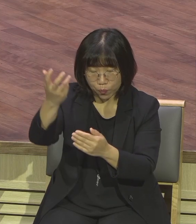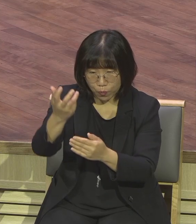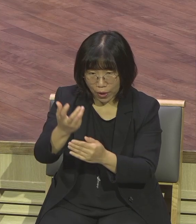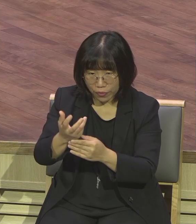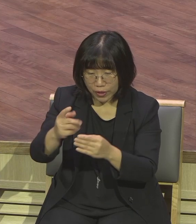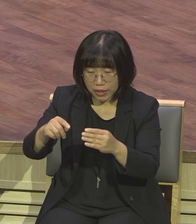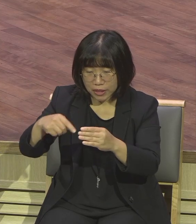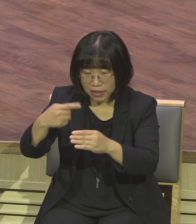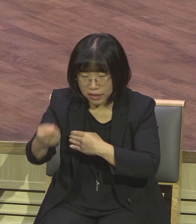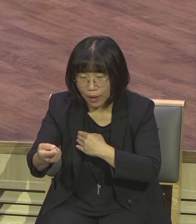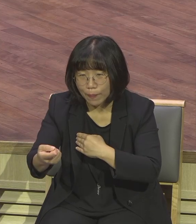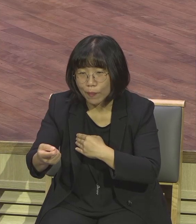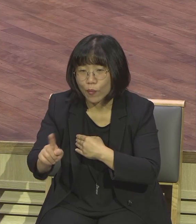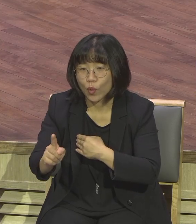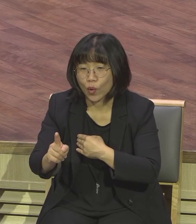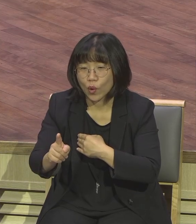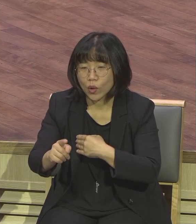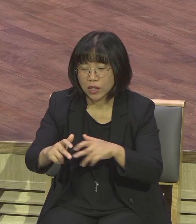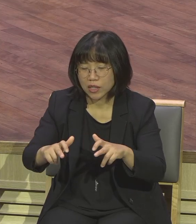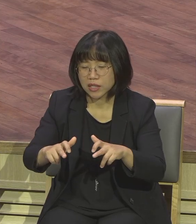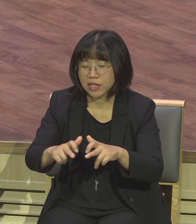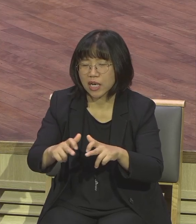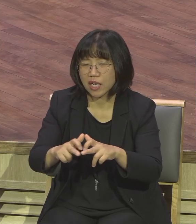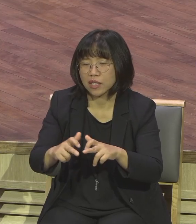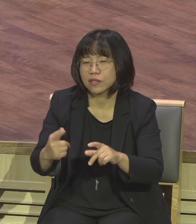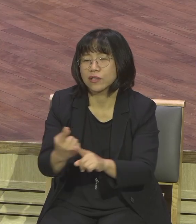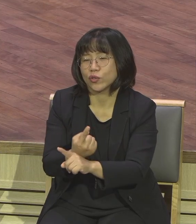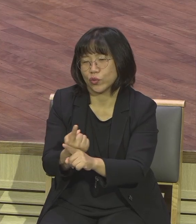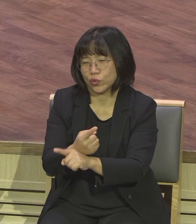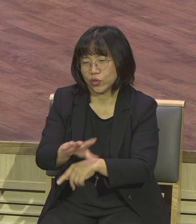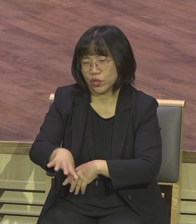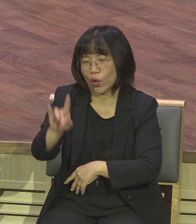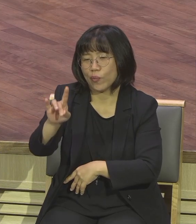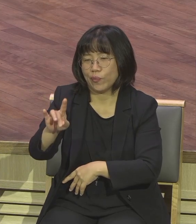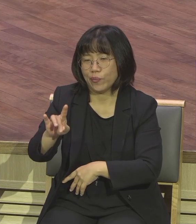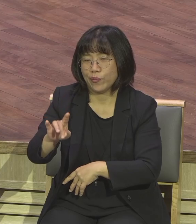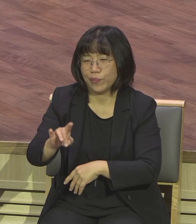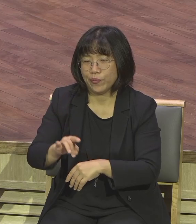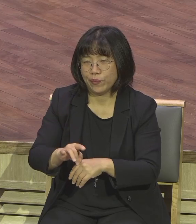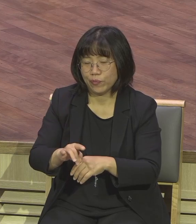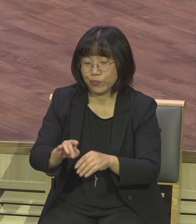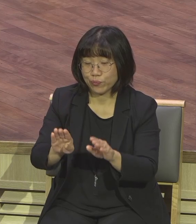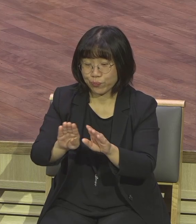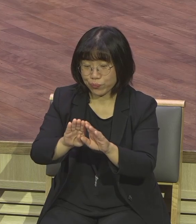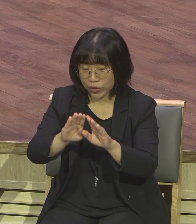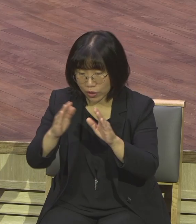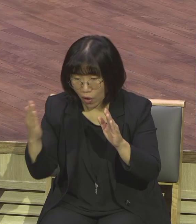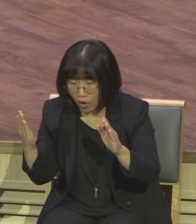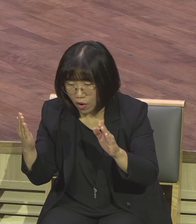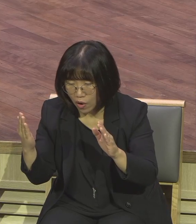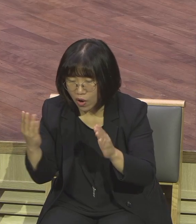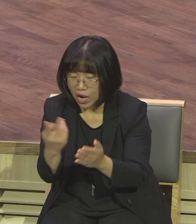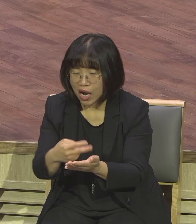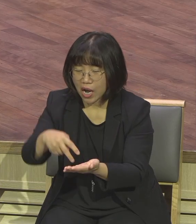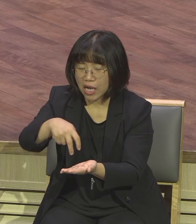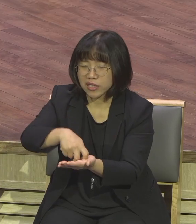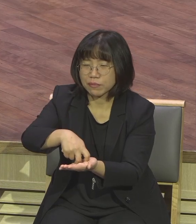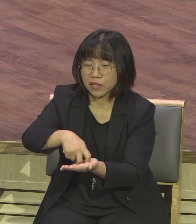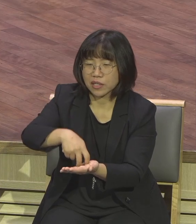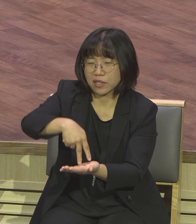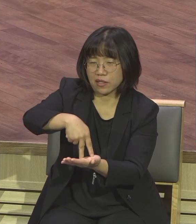열자마자 제일 먼저 한 것이 뭐냐? 장애인 치유였어요. 장애인 치유. 안전병이 일으키잖아요. 장애인